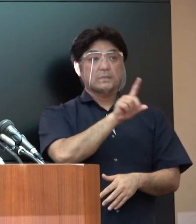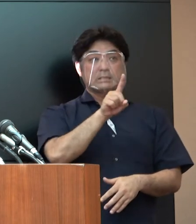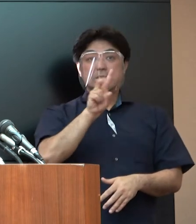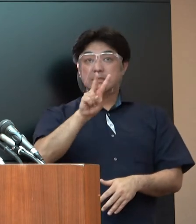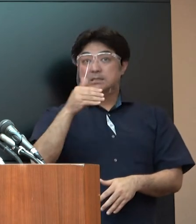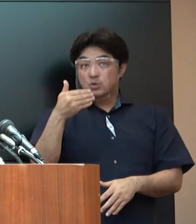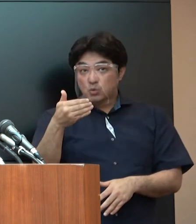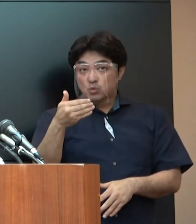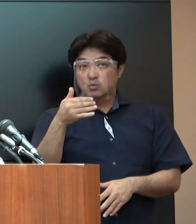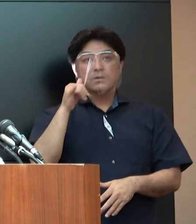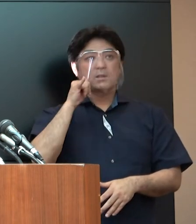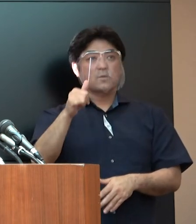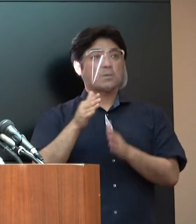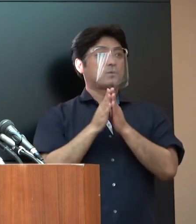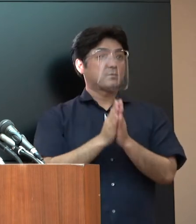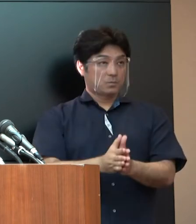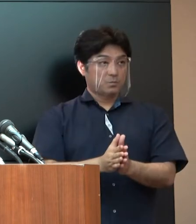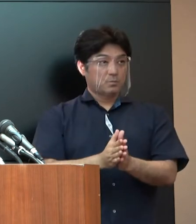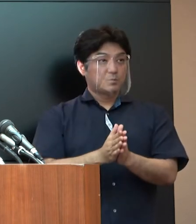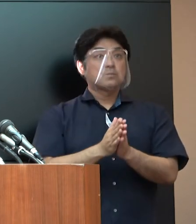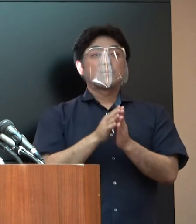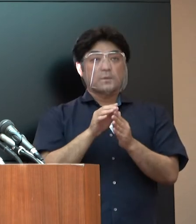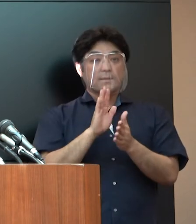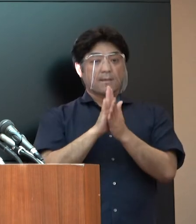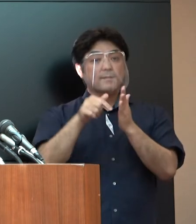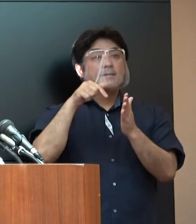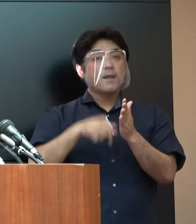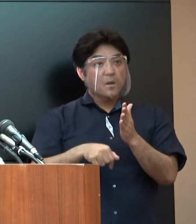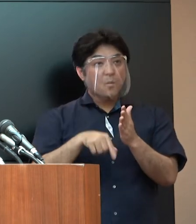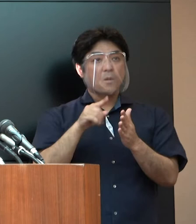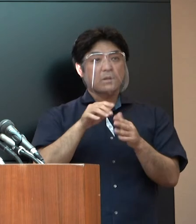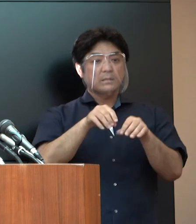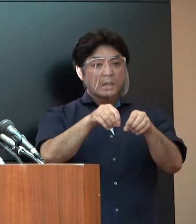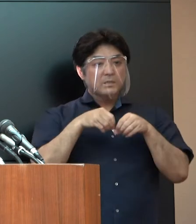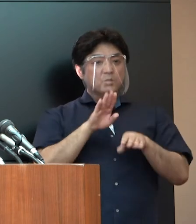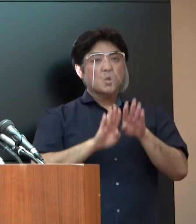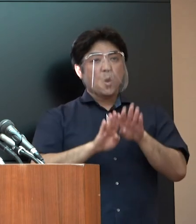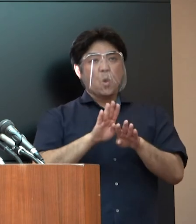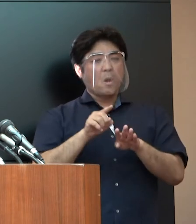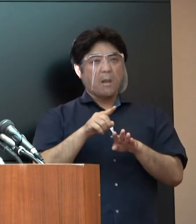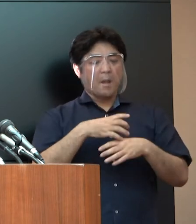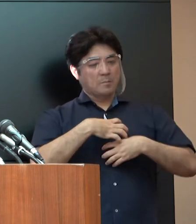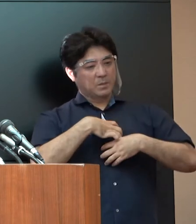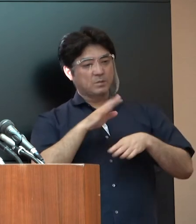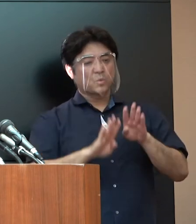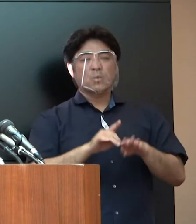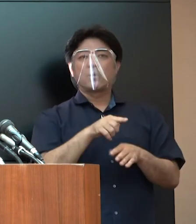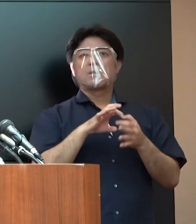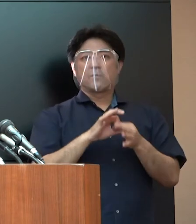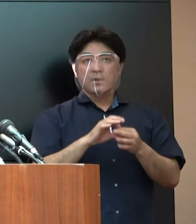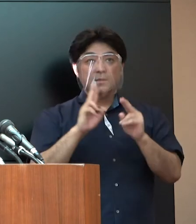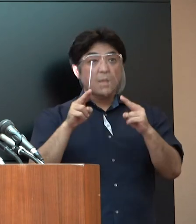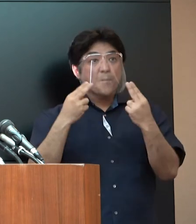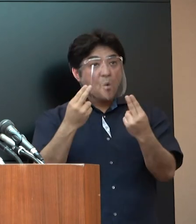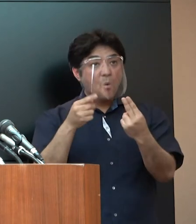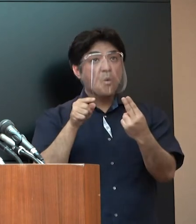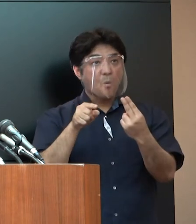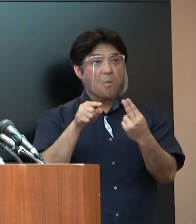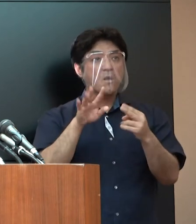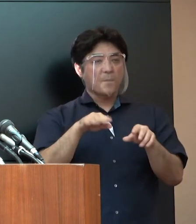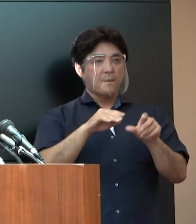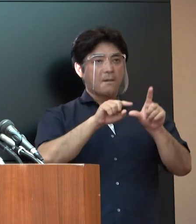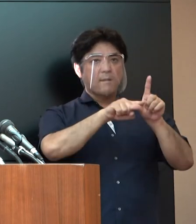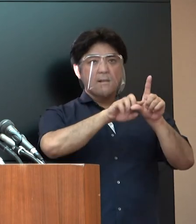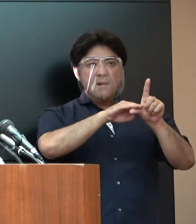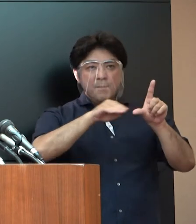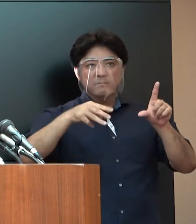098-866-2129となっております。県内の感染状況は予断を許さない状況です。専門家会議では第3段階の警戒が必要